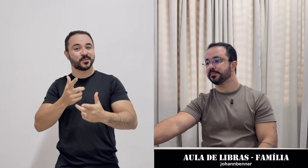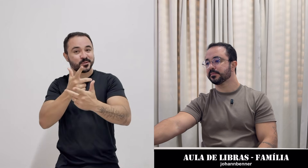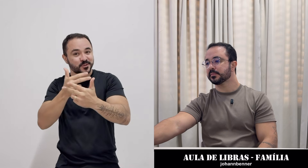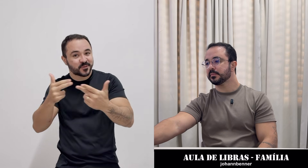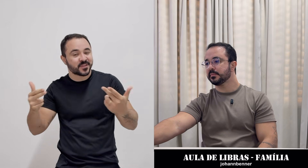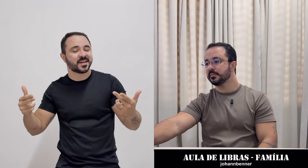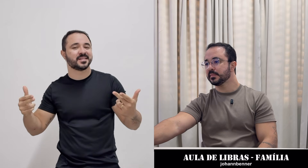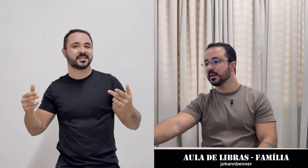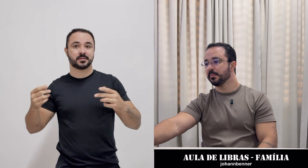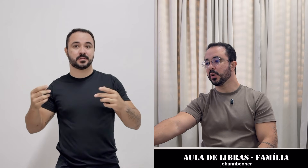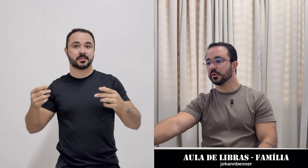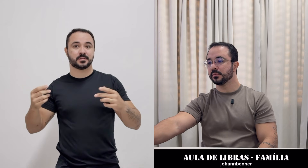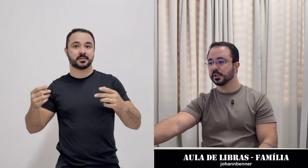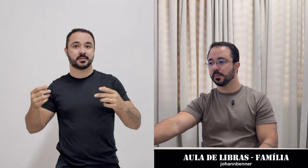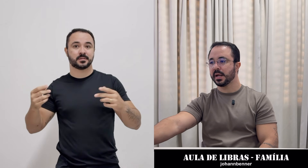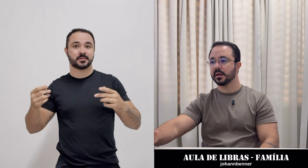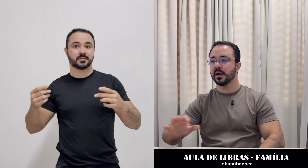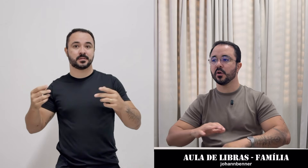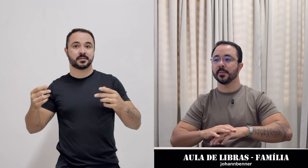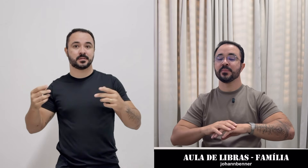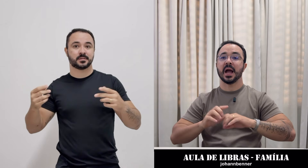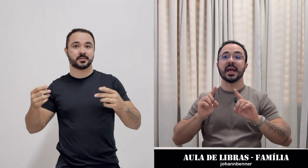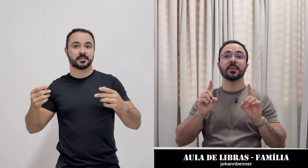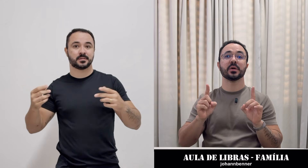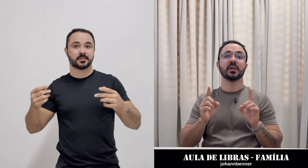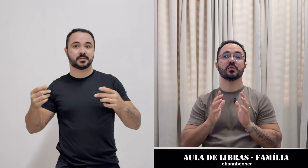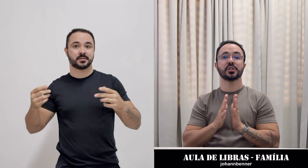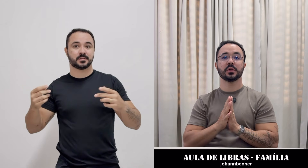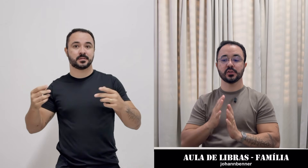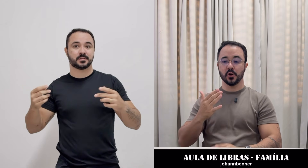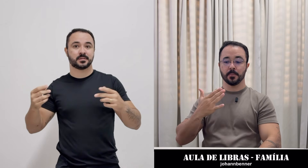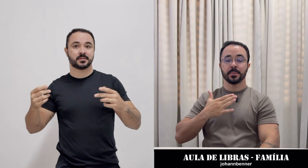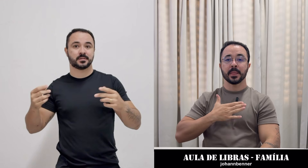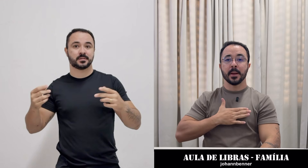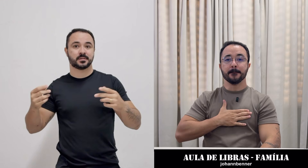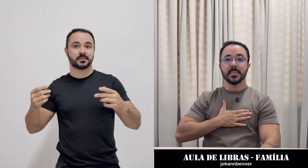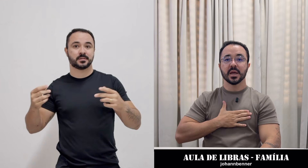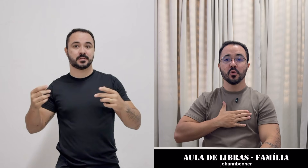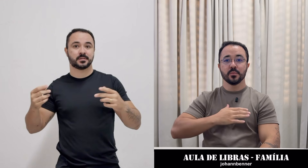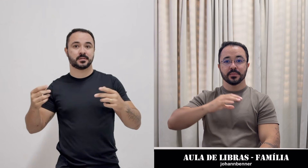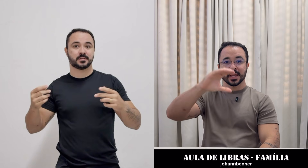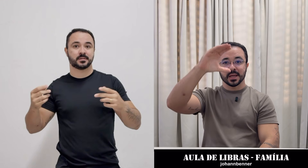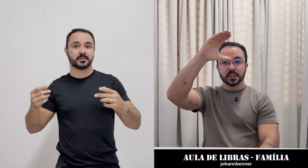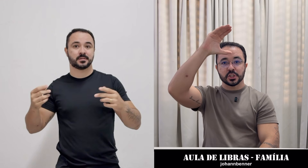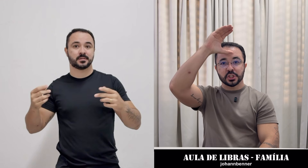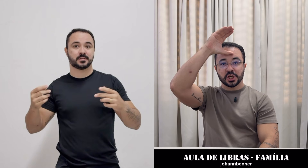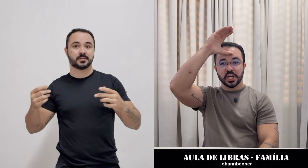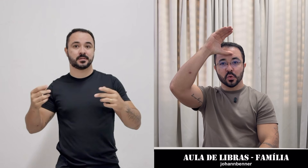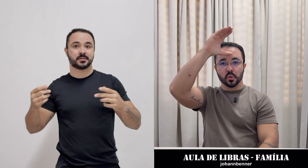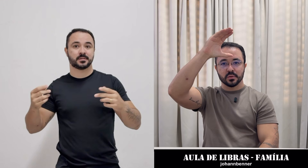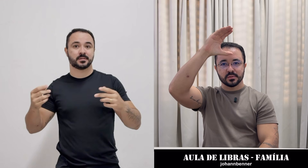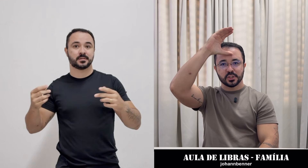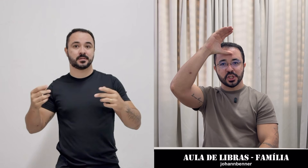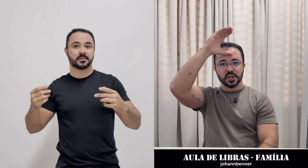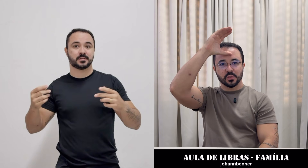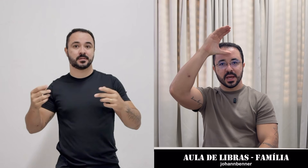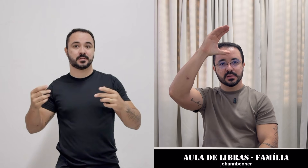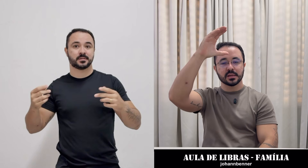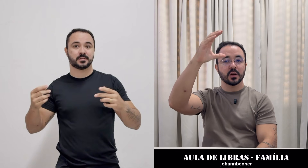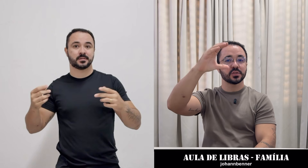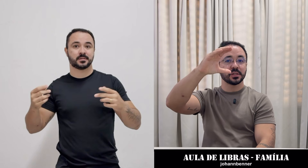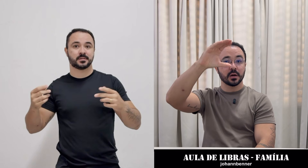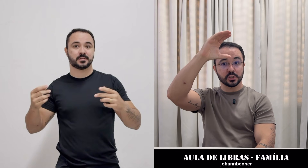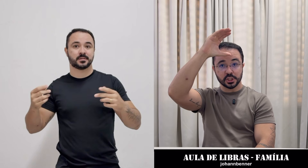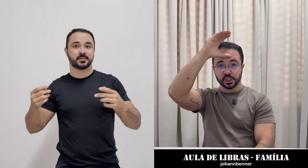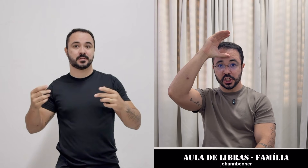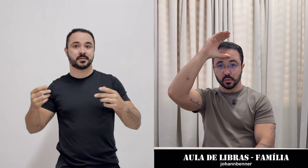Beleza. Pronto, deixa eu parar aqui agora. Aí depois ele continua assim, ó. Meu tio, tio. Esse